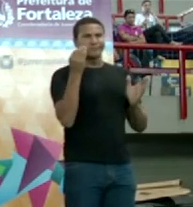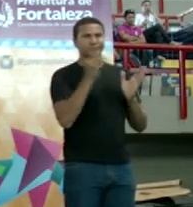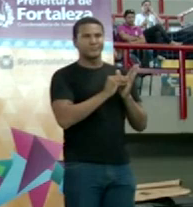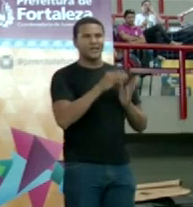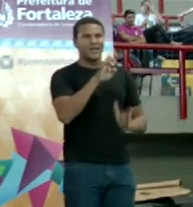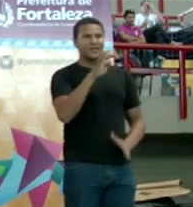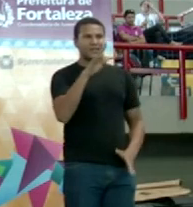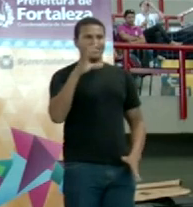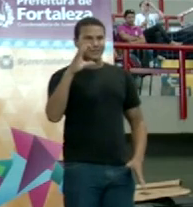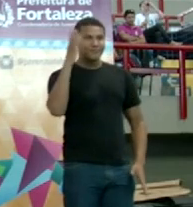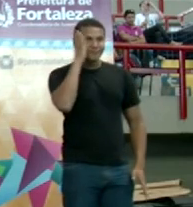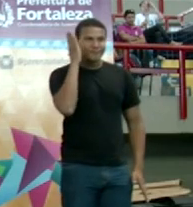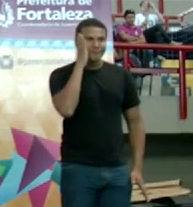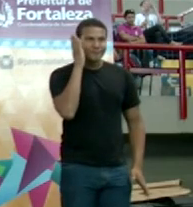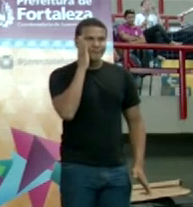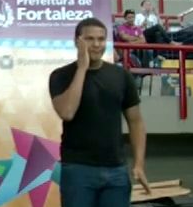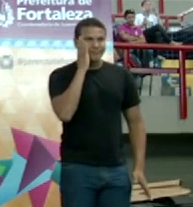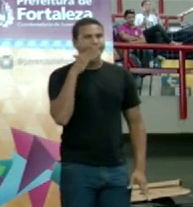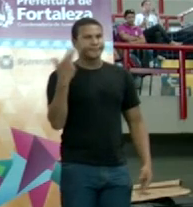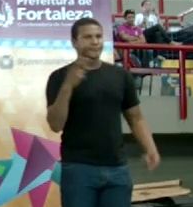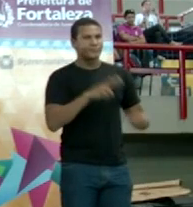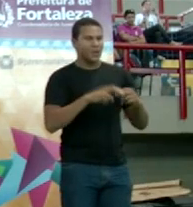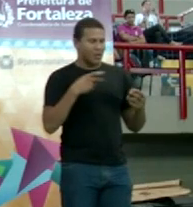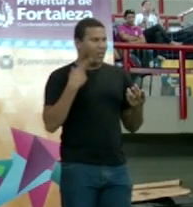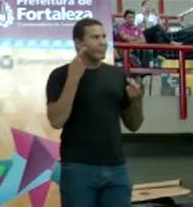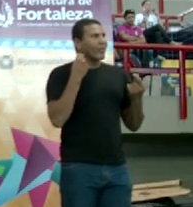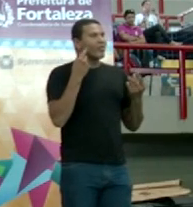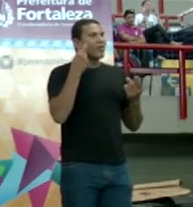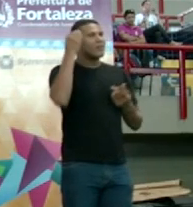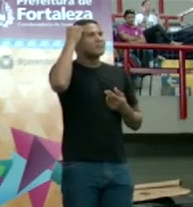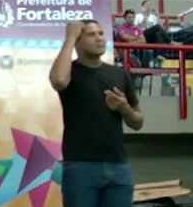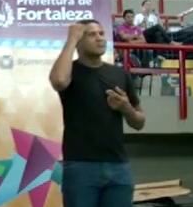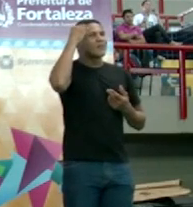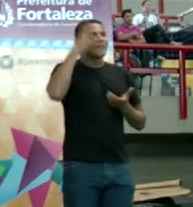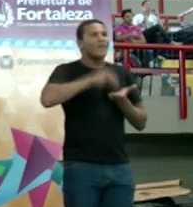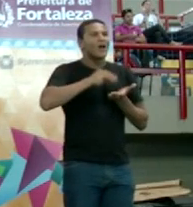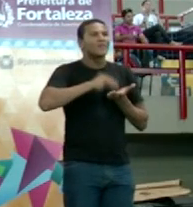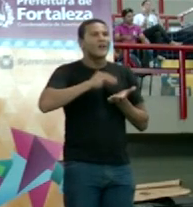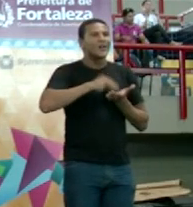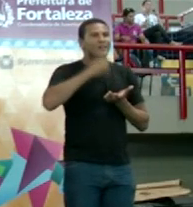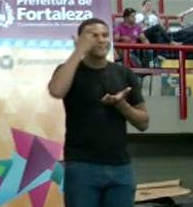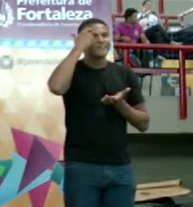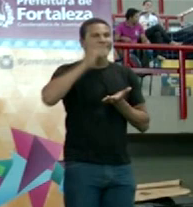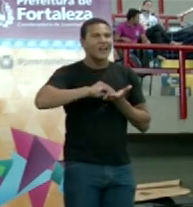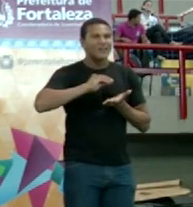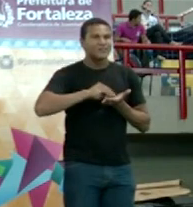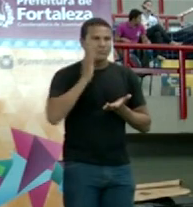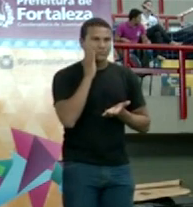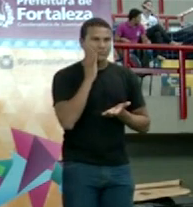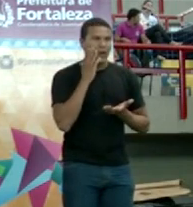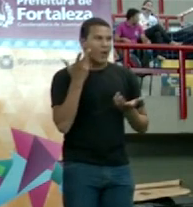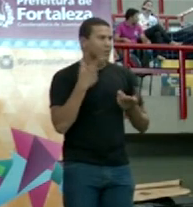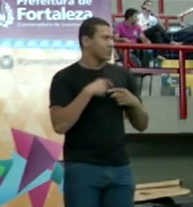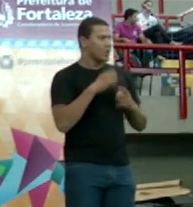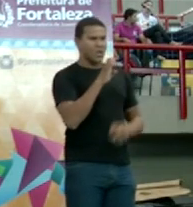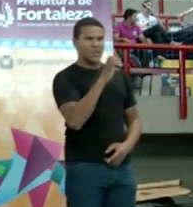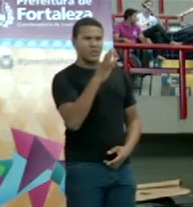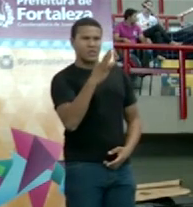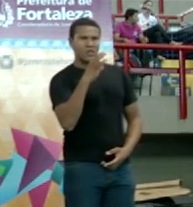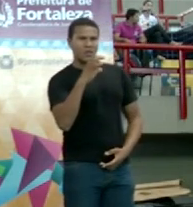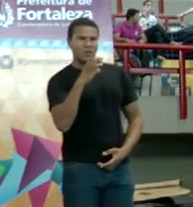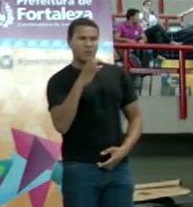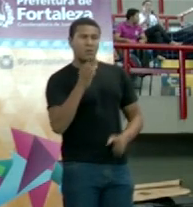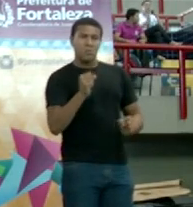uma vírgula e diz entre outros ou dentre outros. Tá certo? No lugar do etc.